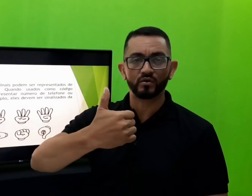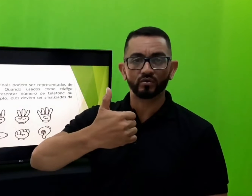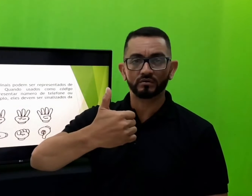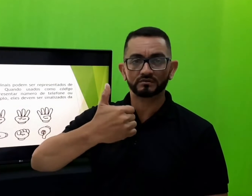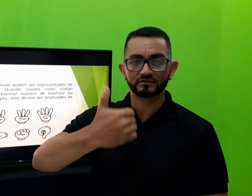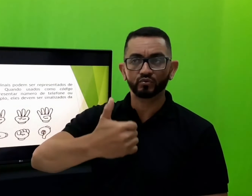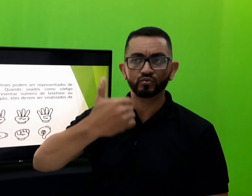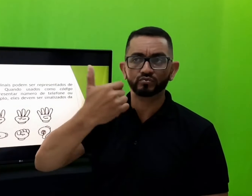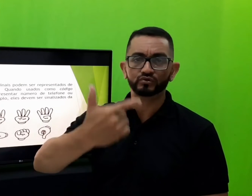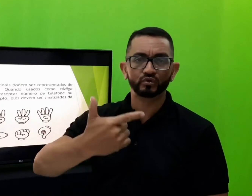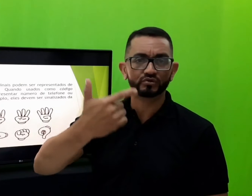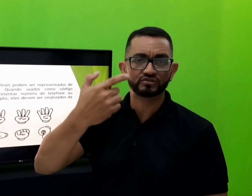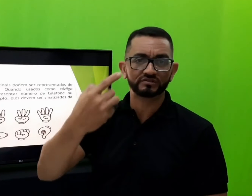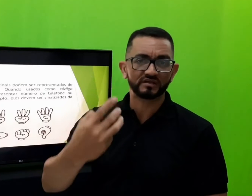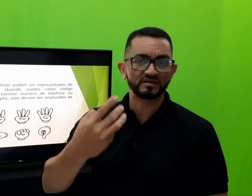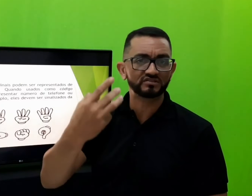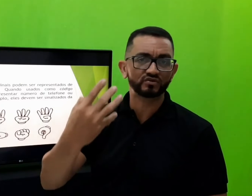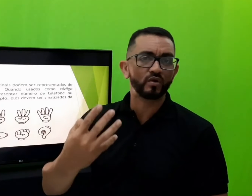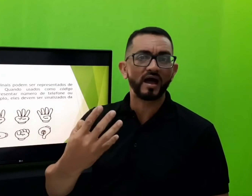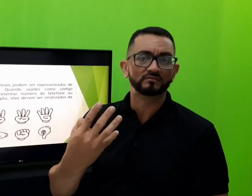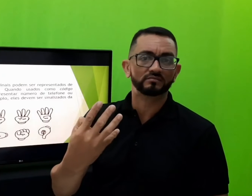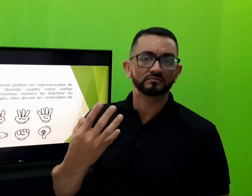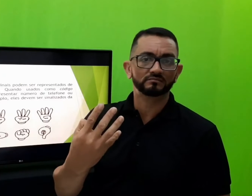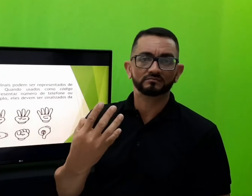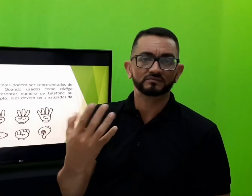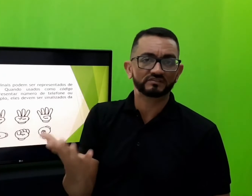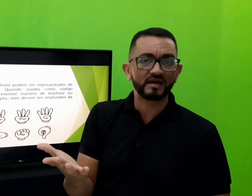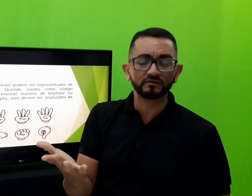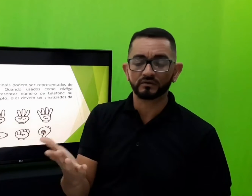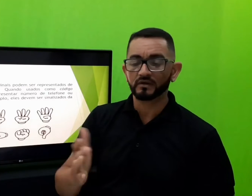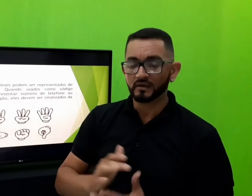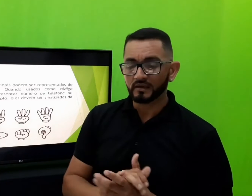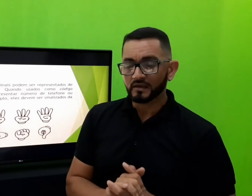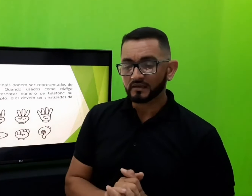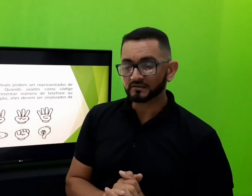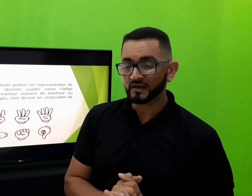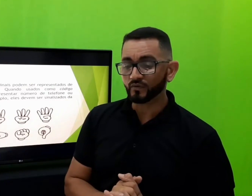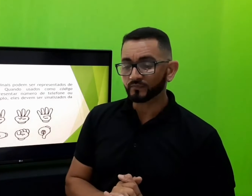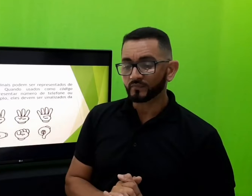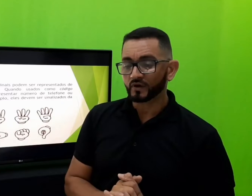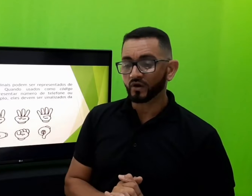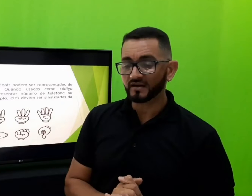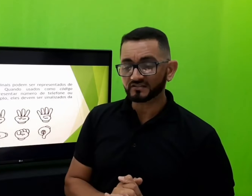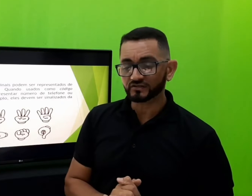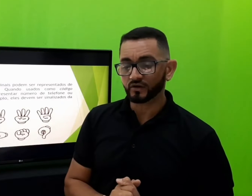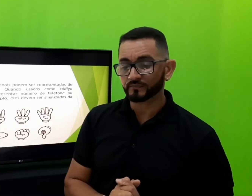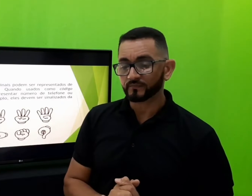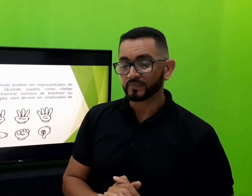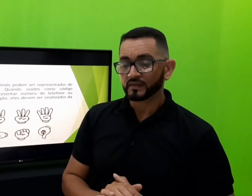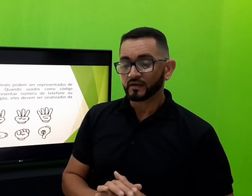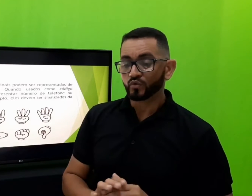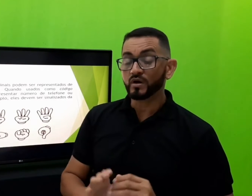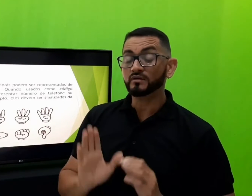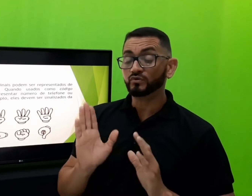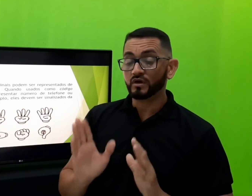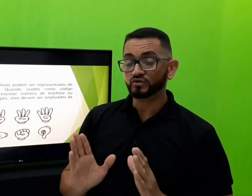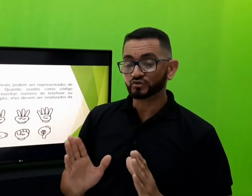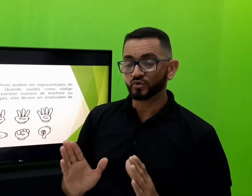cardinal. 1, 2, 3, 4, certo? Então, olha só, quando eu